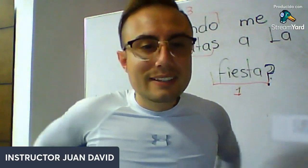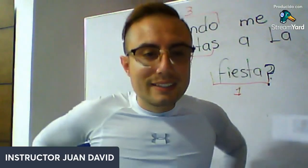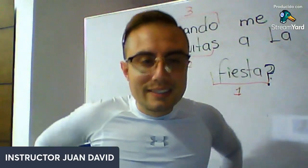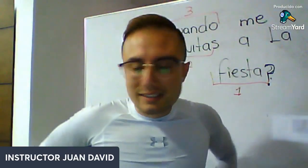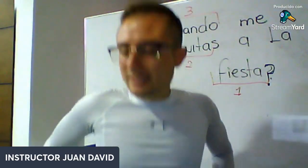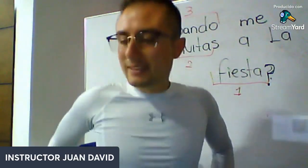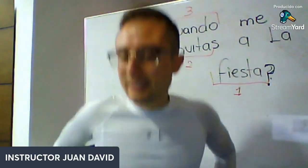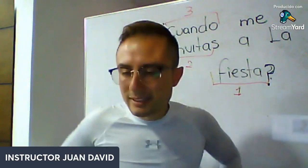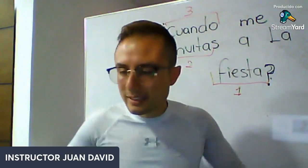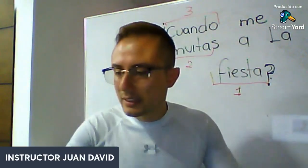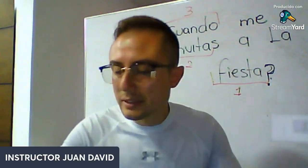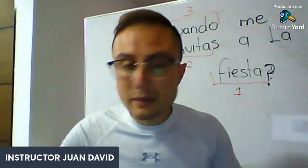bien